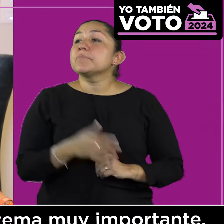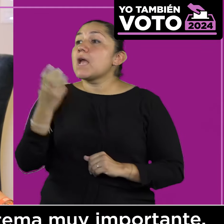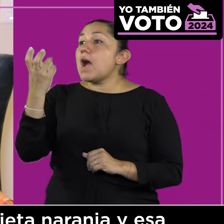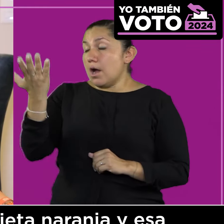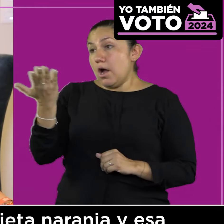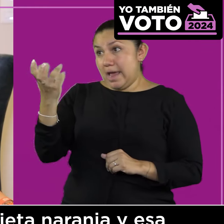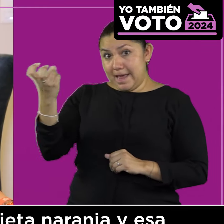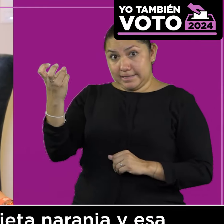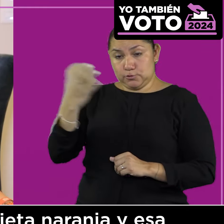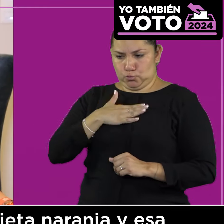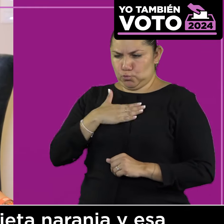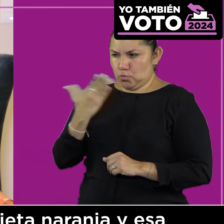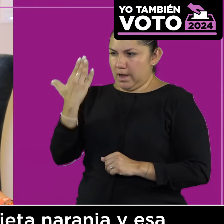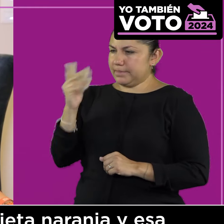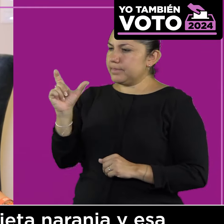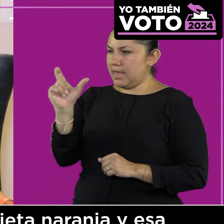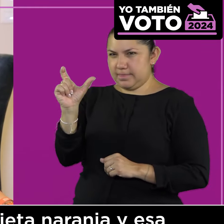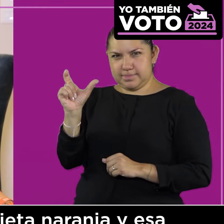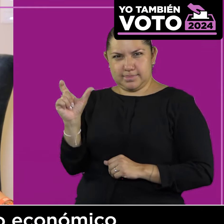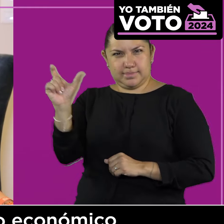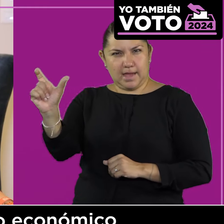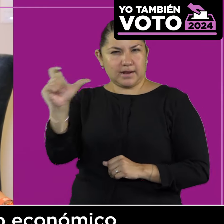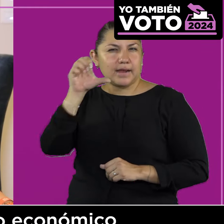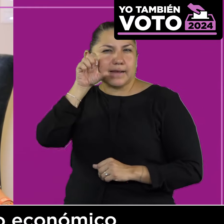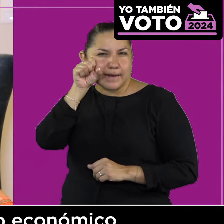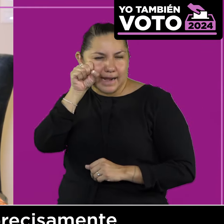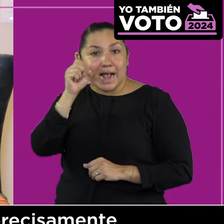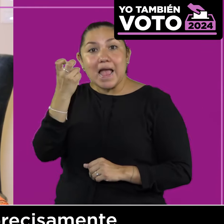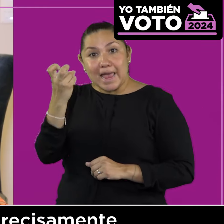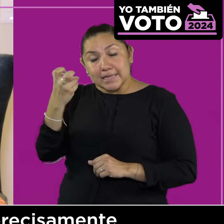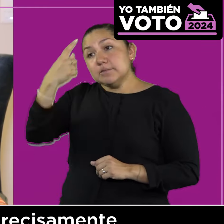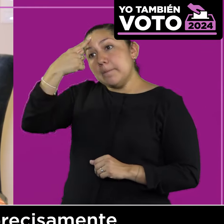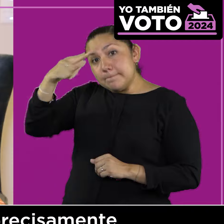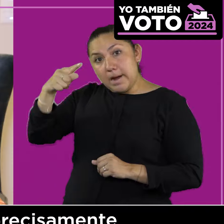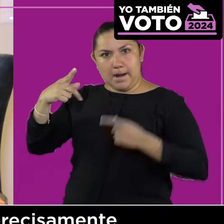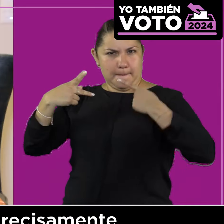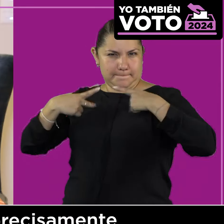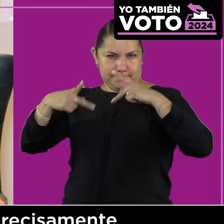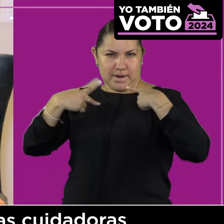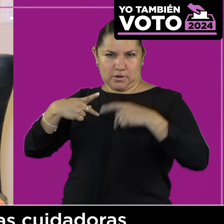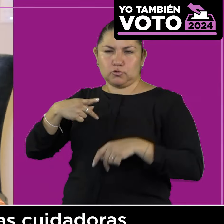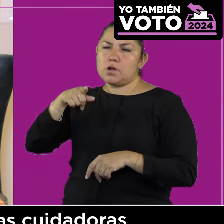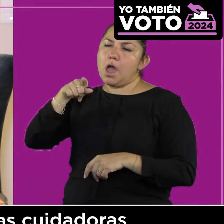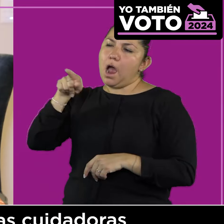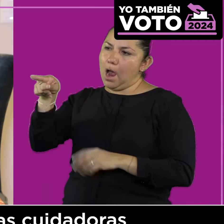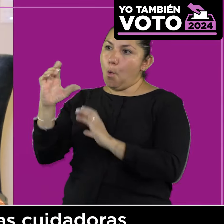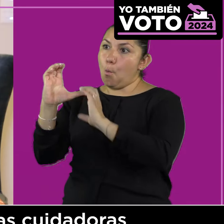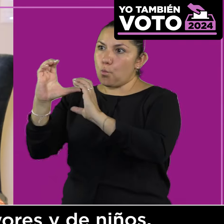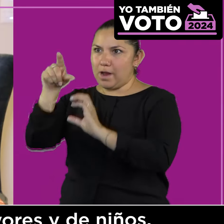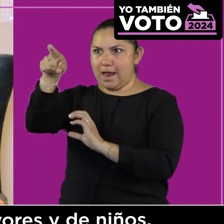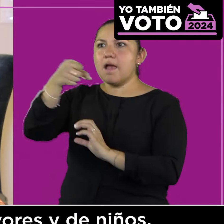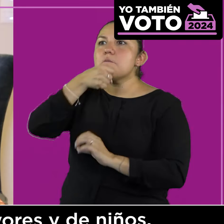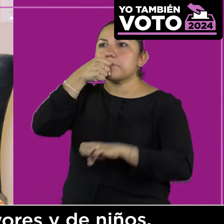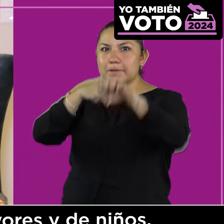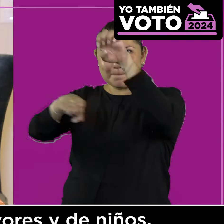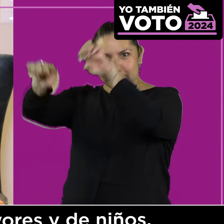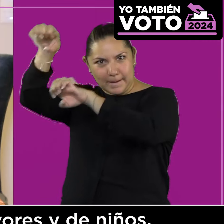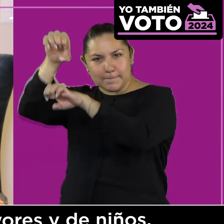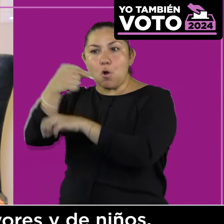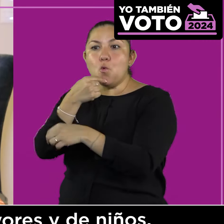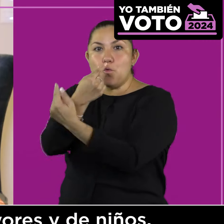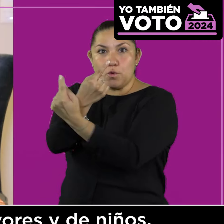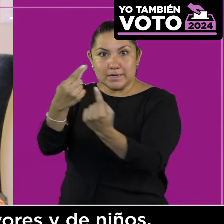tema muy importante yo ofrecí una teta naranja y ese es un apoyo económico que se le a dar precisamente a las personas cuidadoras de adultos